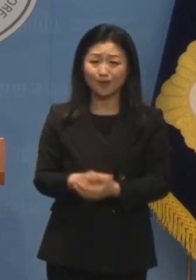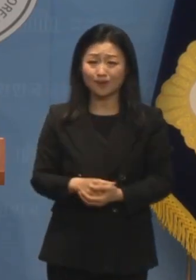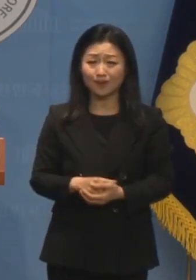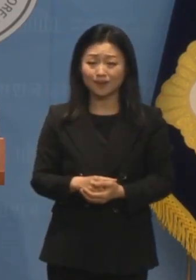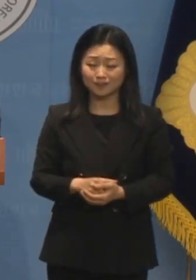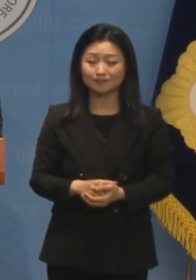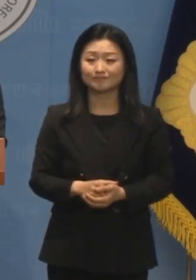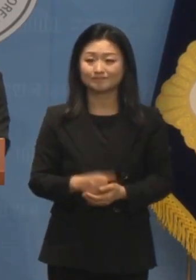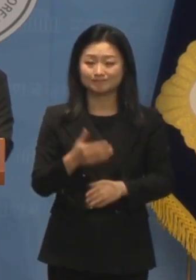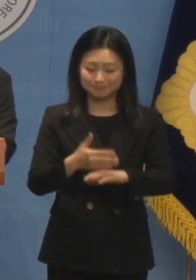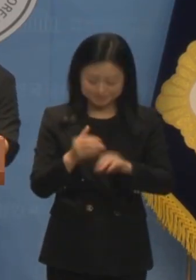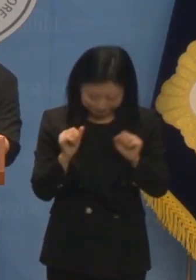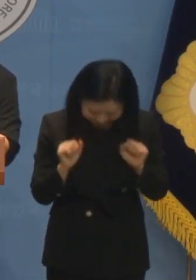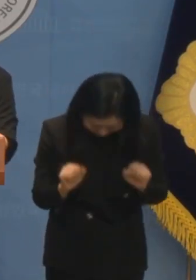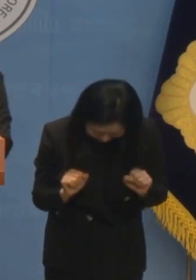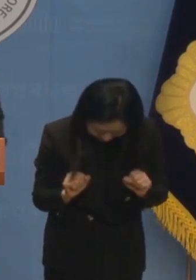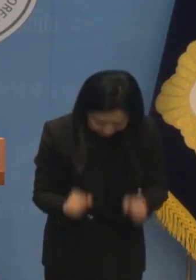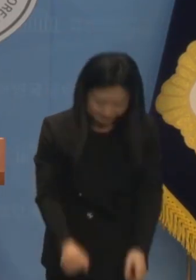이상입니다